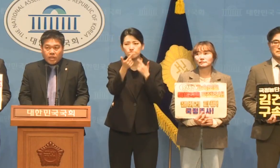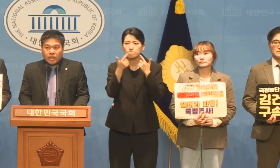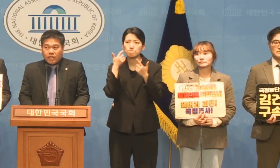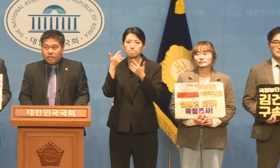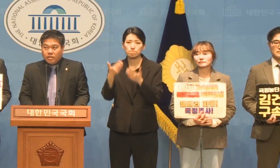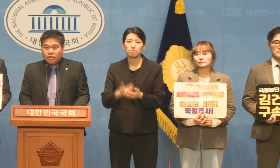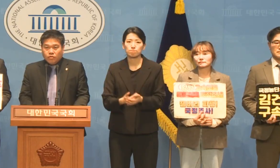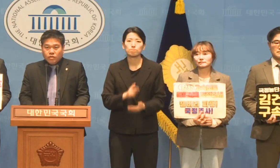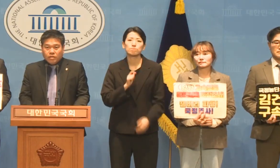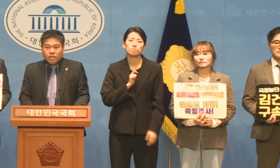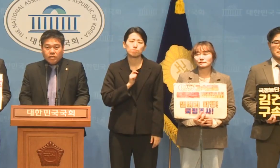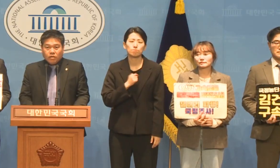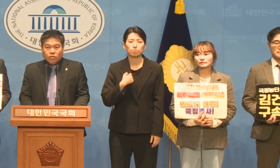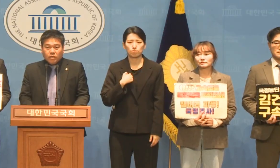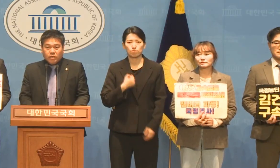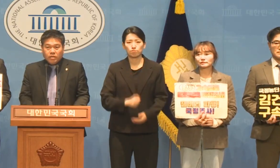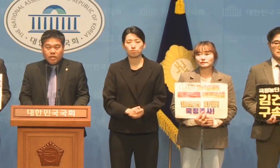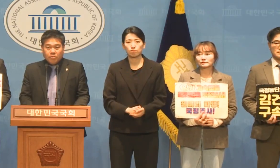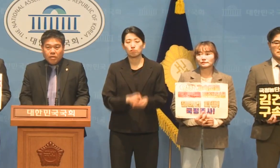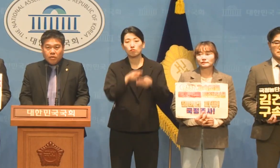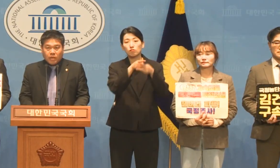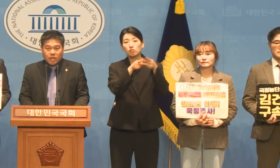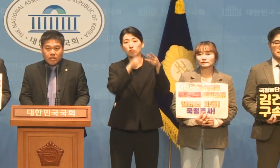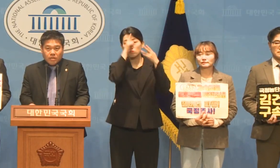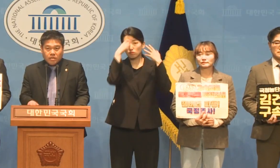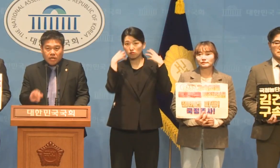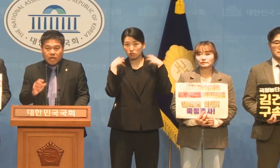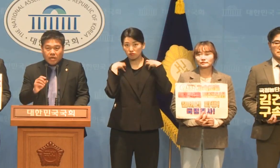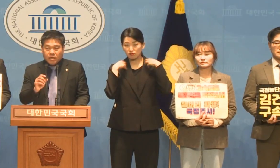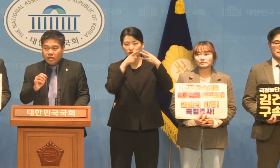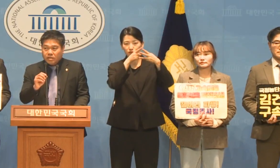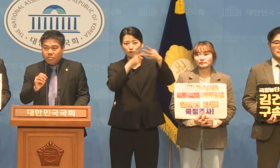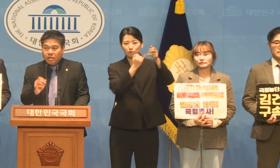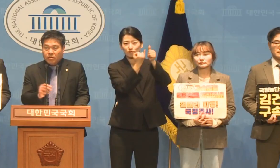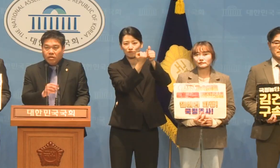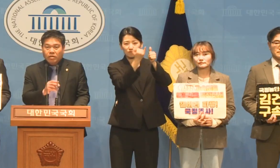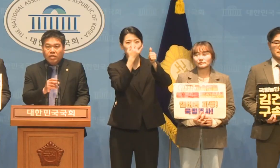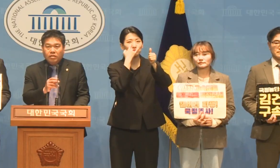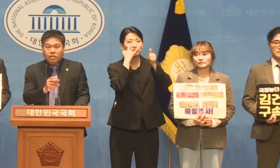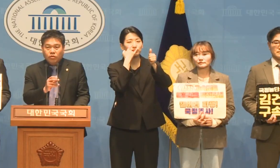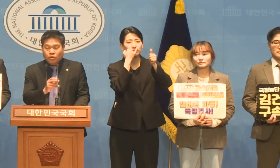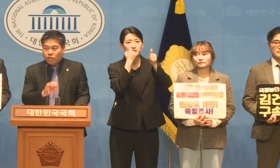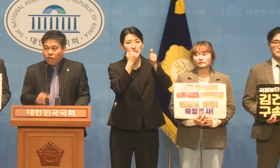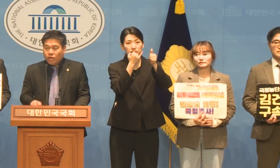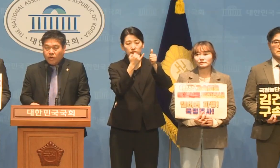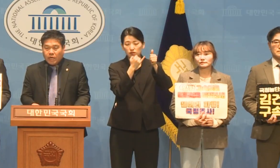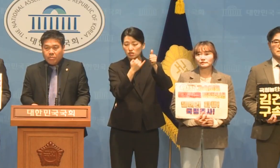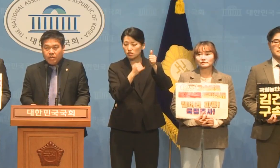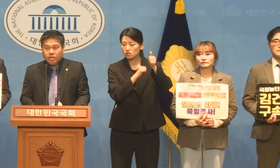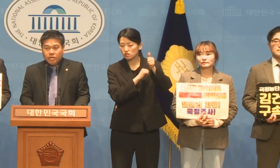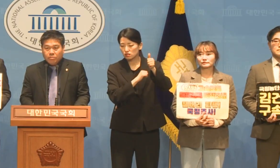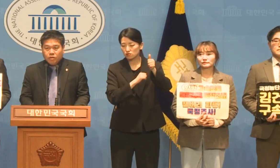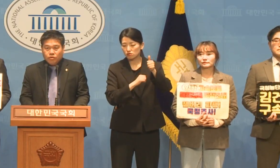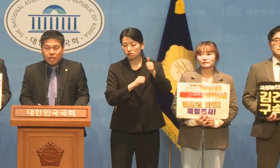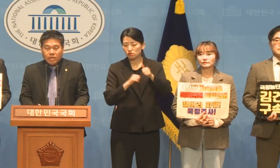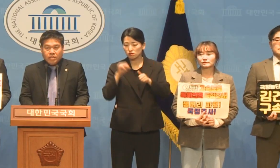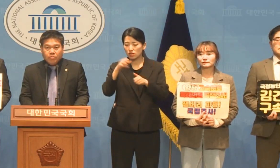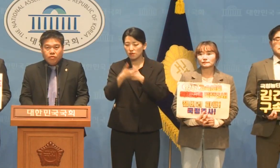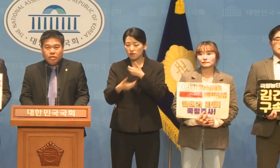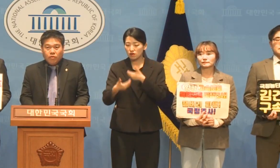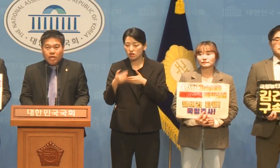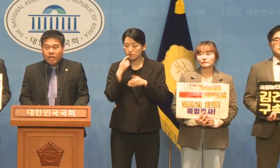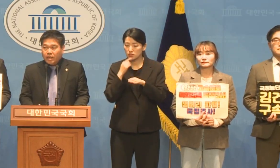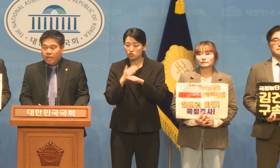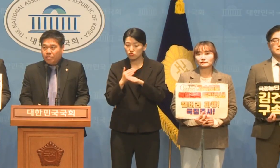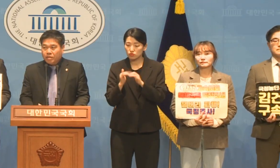의혹 제기에 대해서 윤석열 정권은 김건희와 그 처가의 심기를 건드렸다는 이유로 양평 지역 민주당